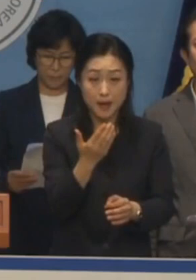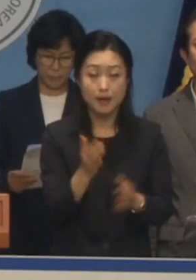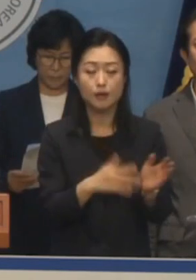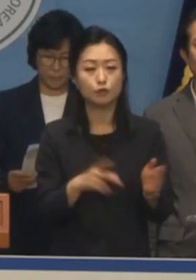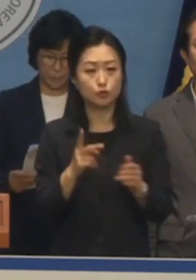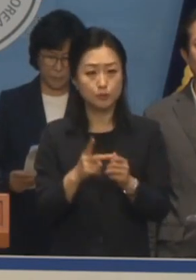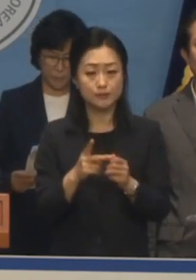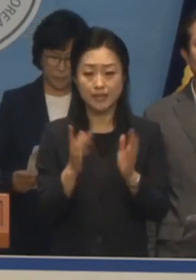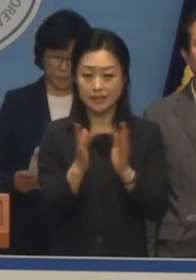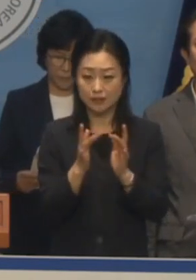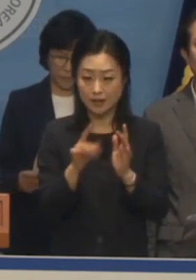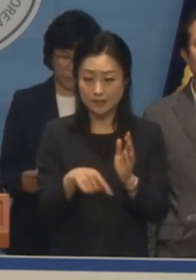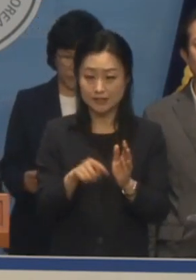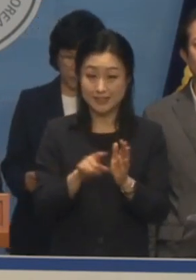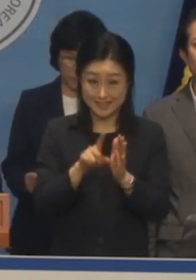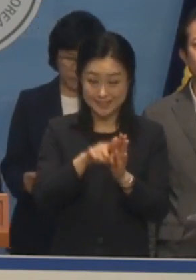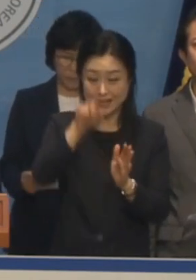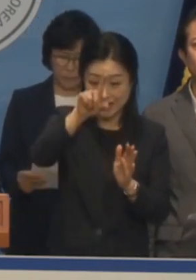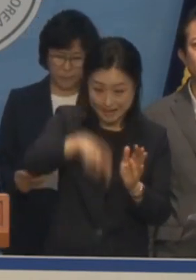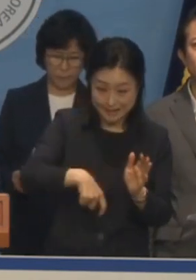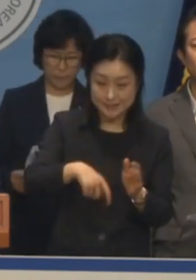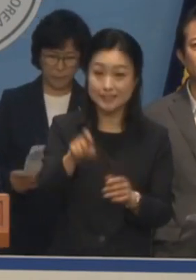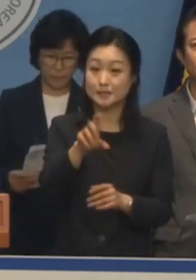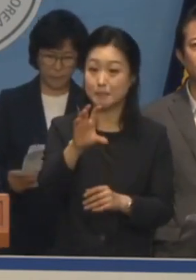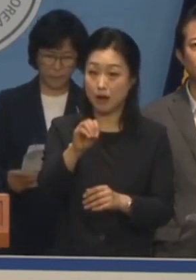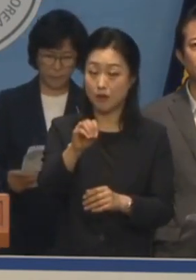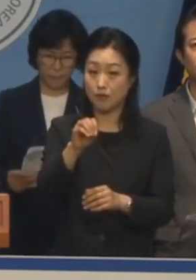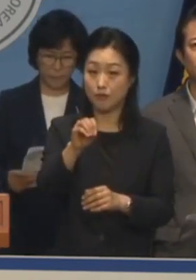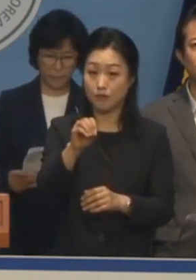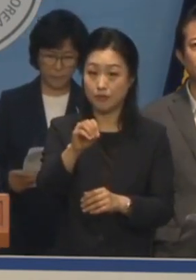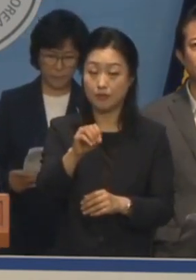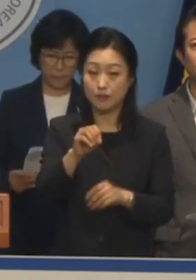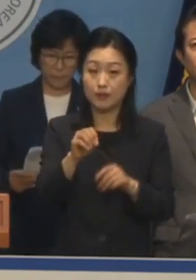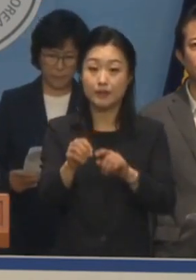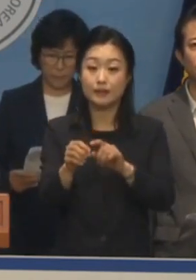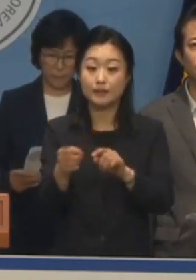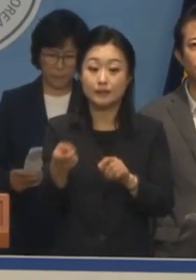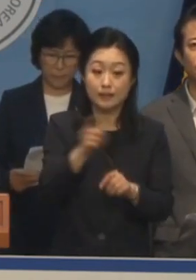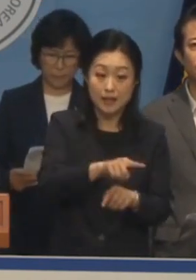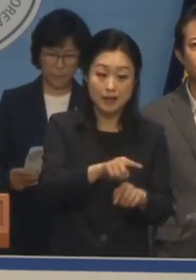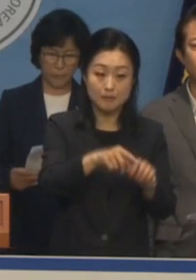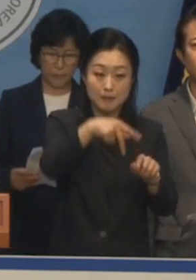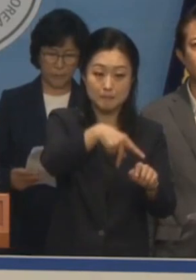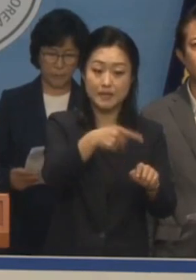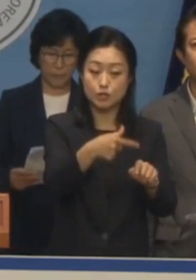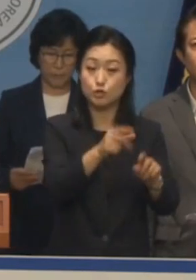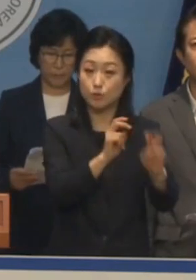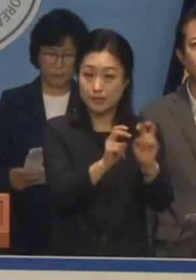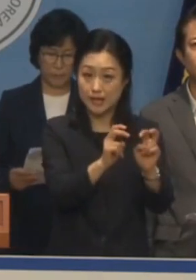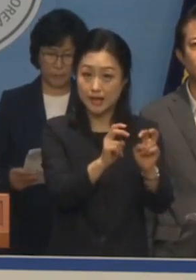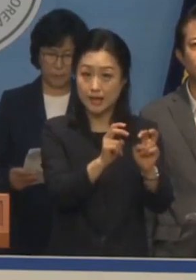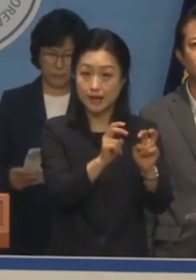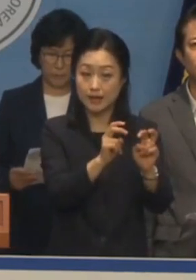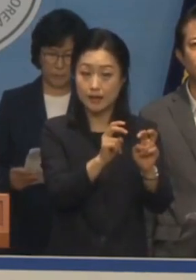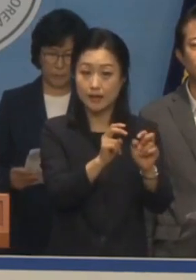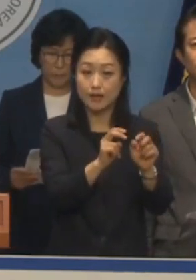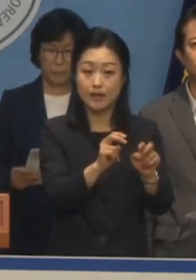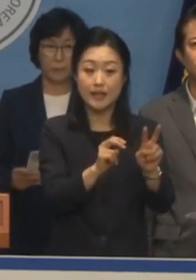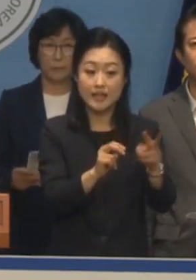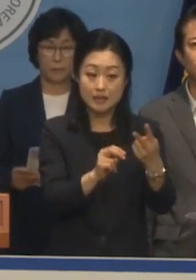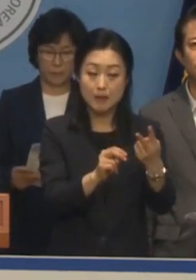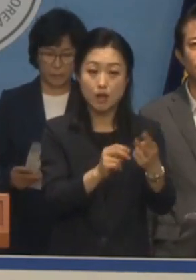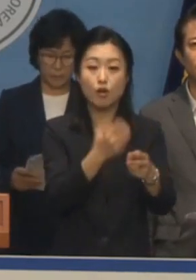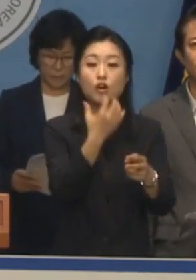온라인에서 카드로 10만 원을 결제하면 결제 대행 업체인 피지사들은 일반적으로